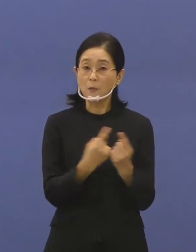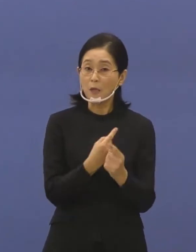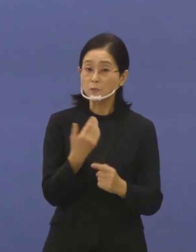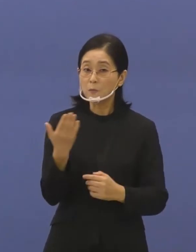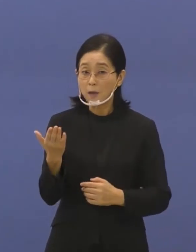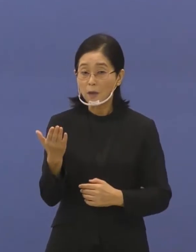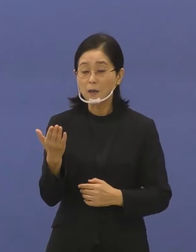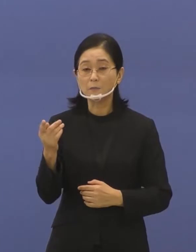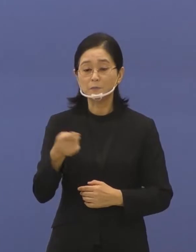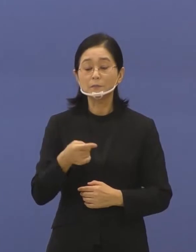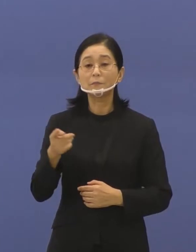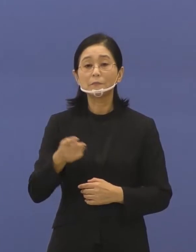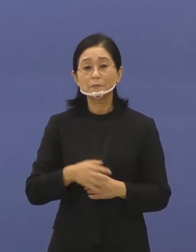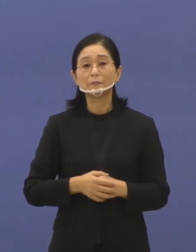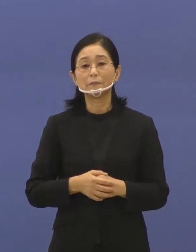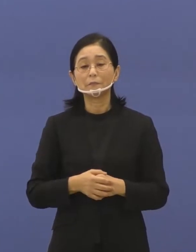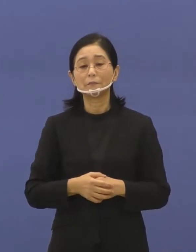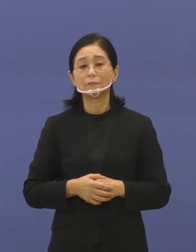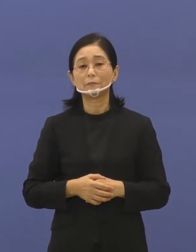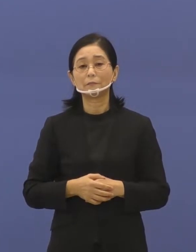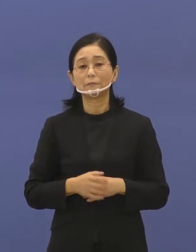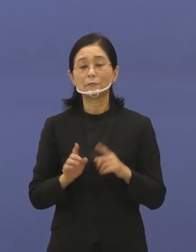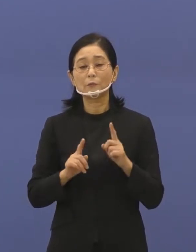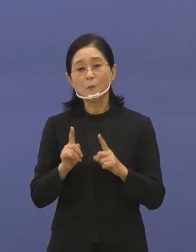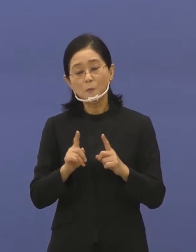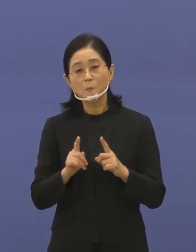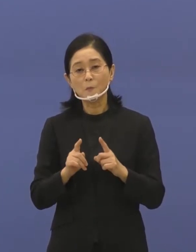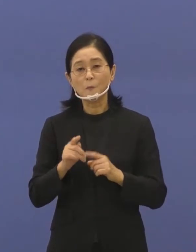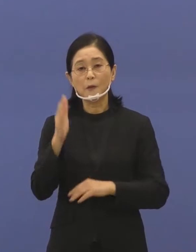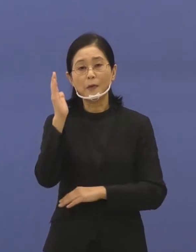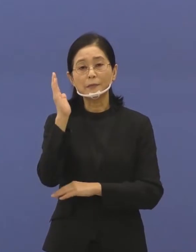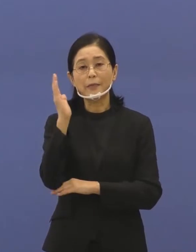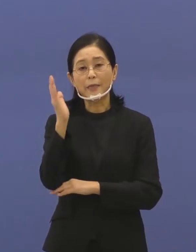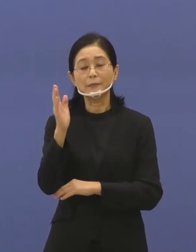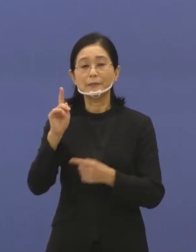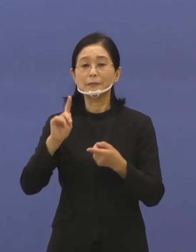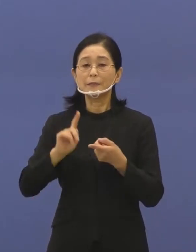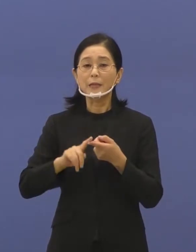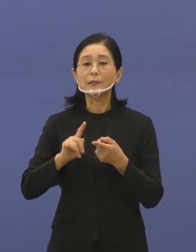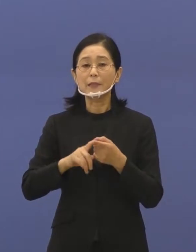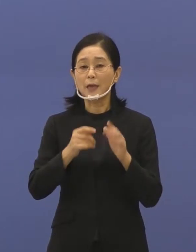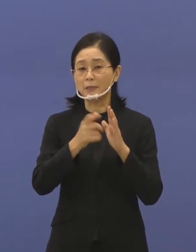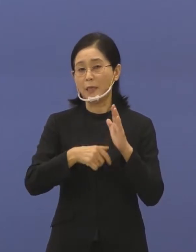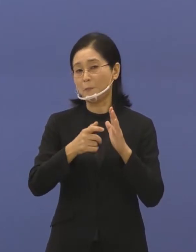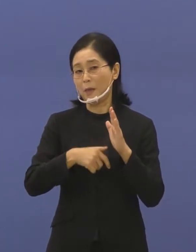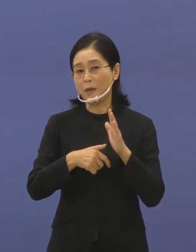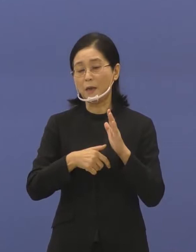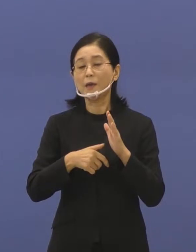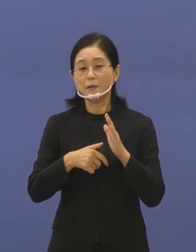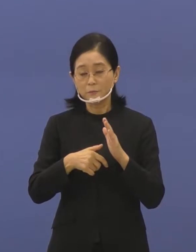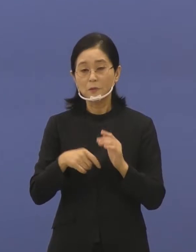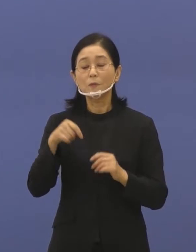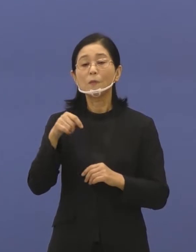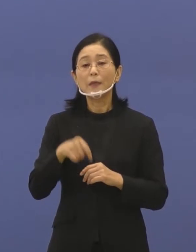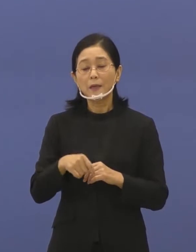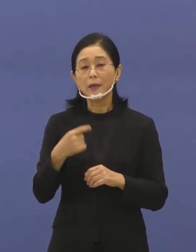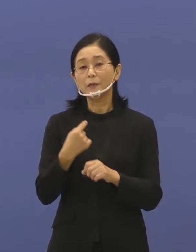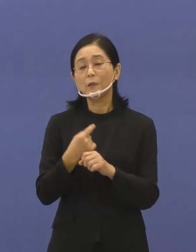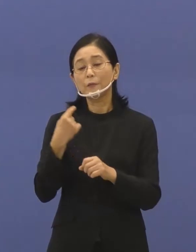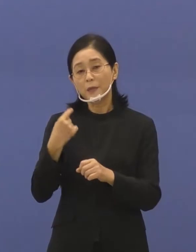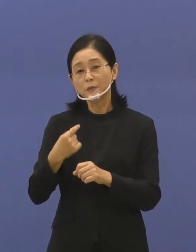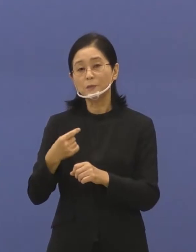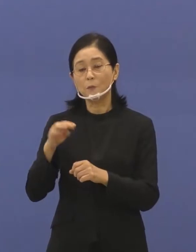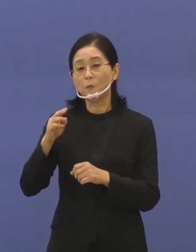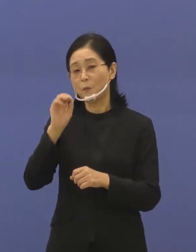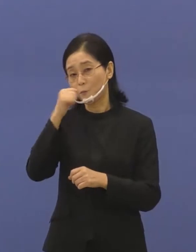かということが政治的なテーマとなって、去年の衆院選、今年の参院選と